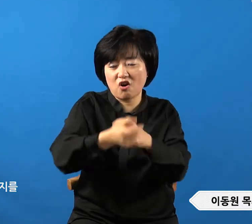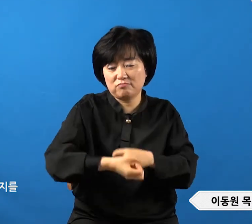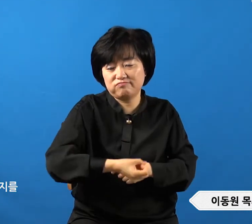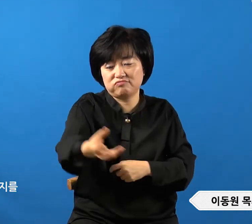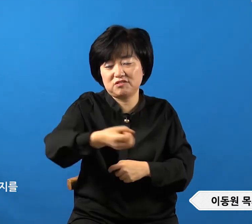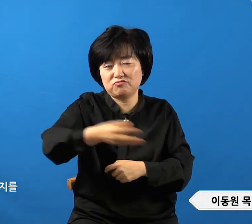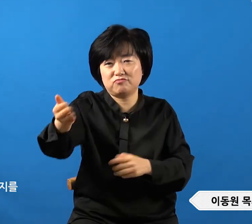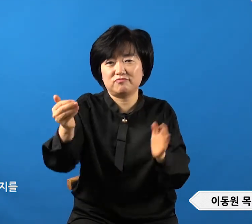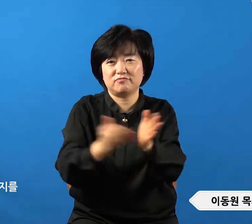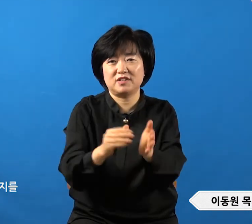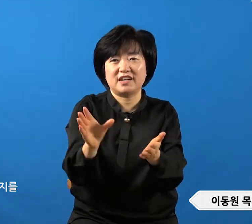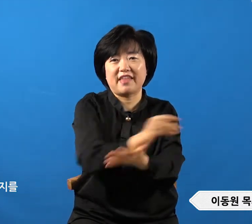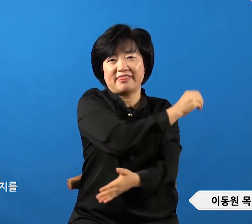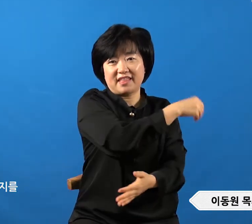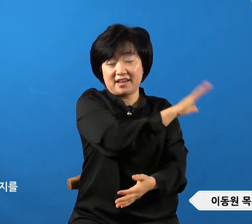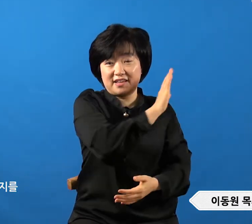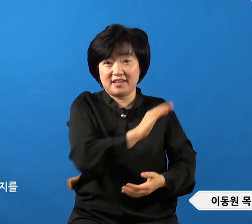갔더니.